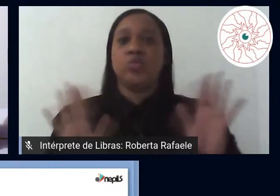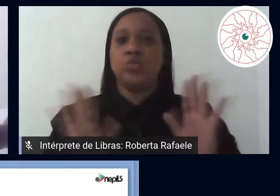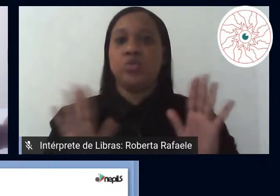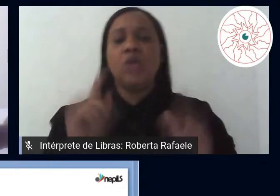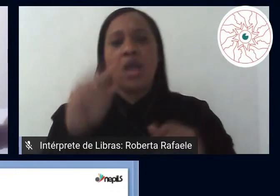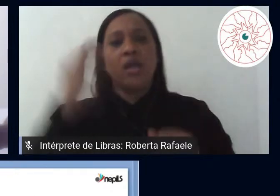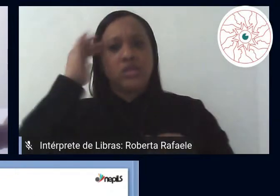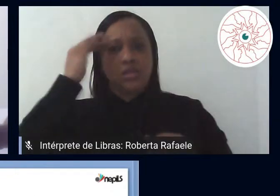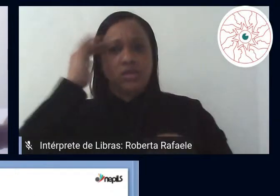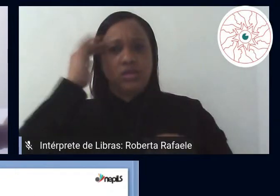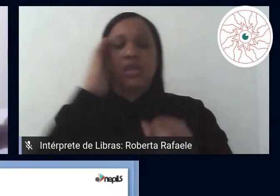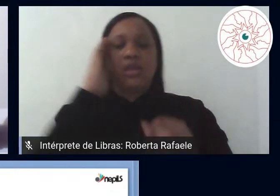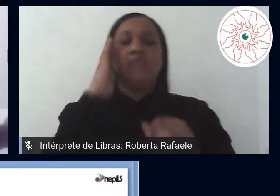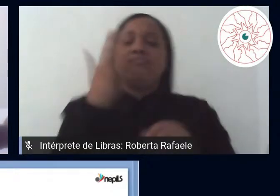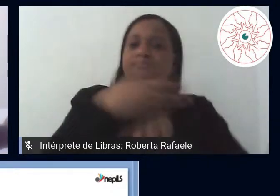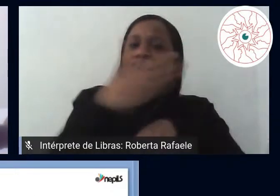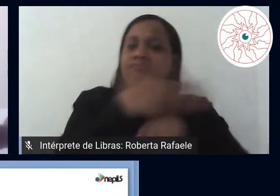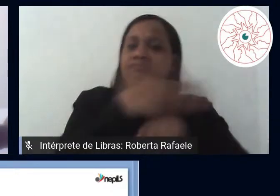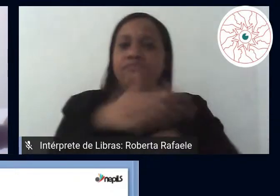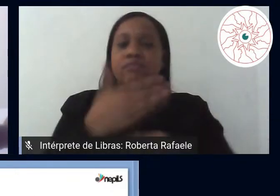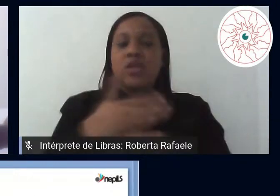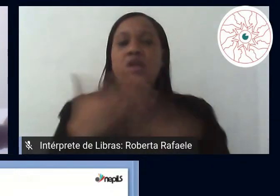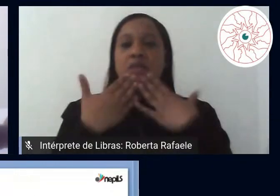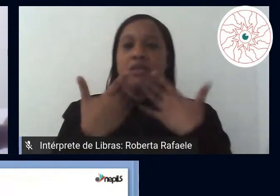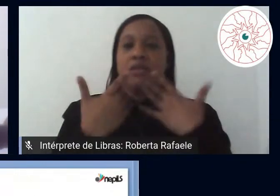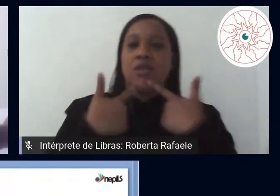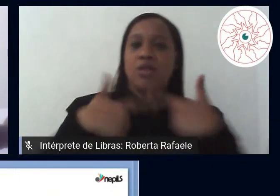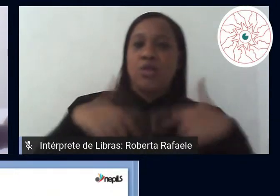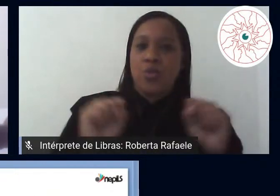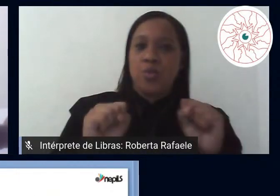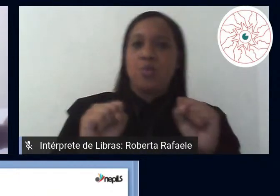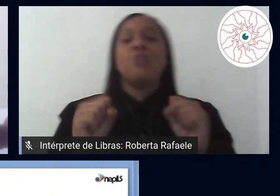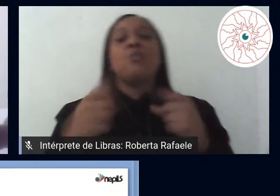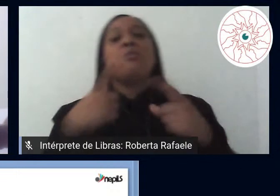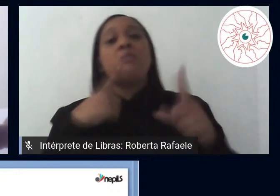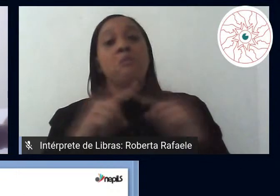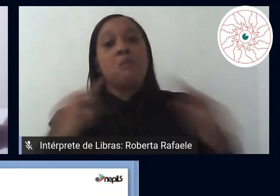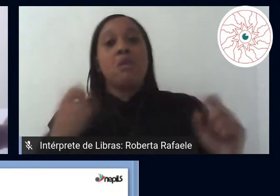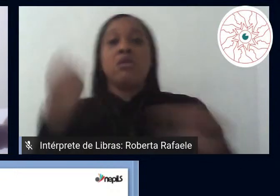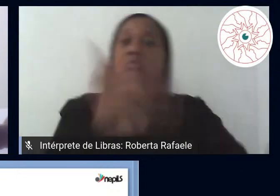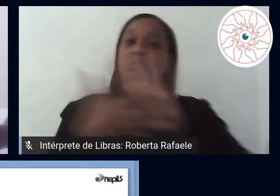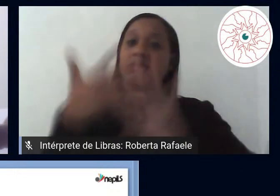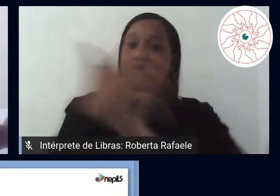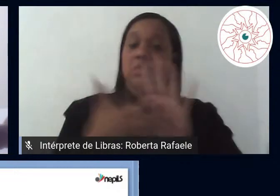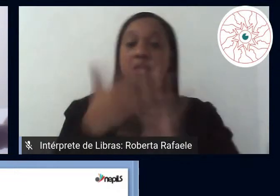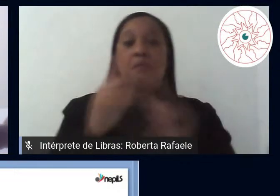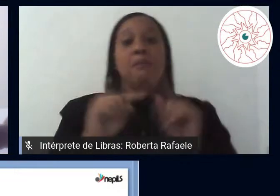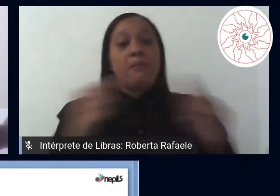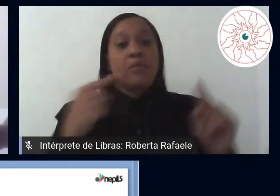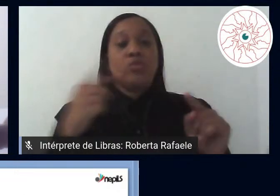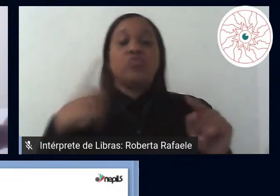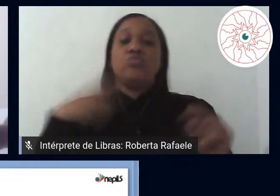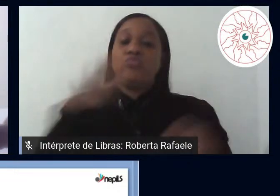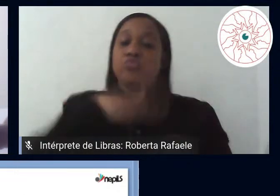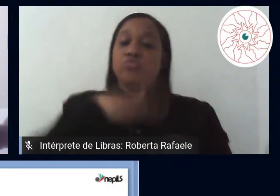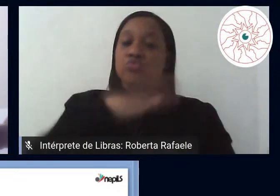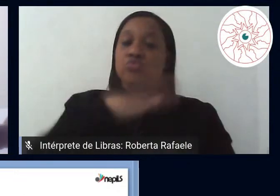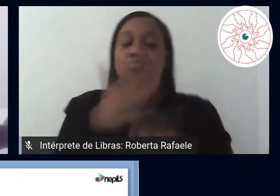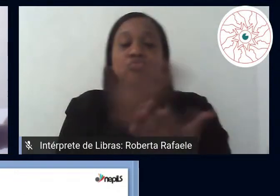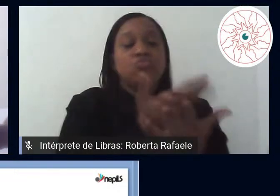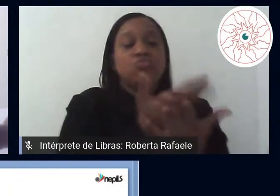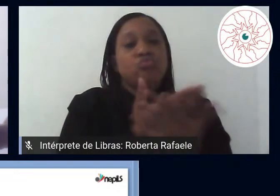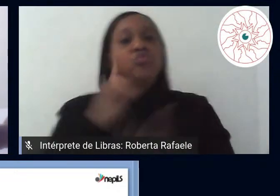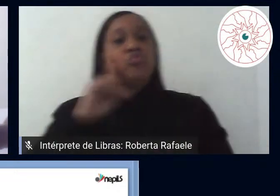práticas de linguagem que ocorrem em situação oral ou de sinalização. no curso dos estudantes e das estudantes